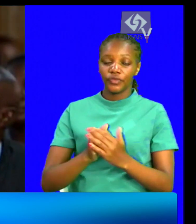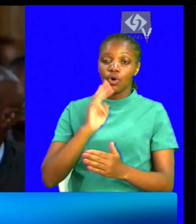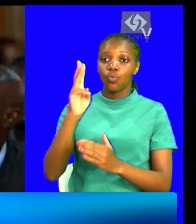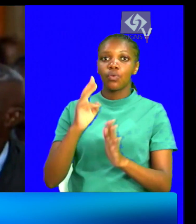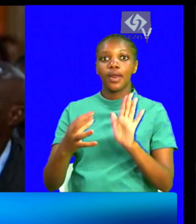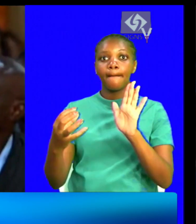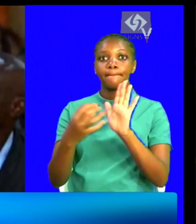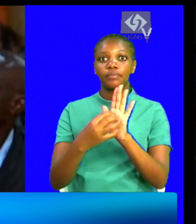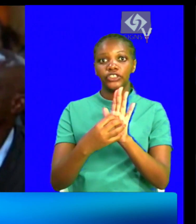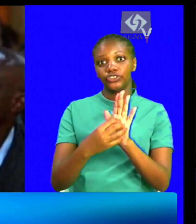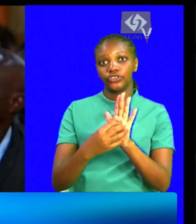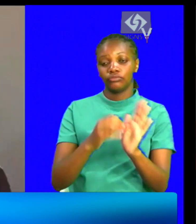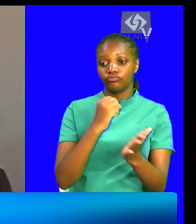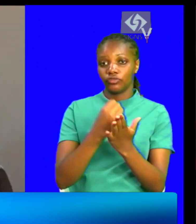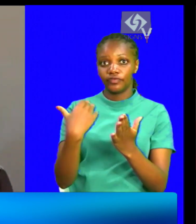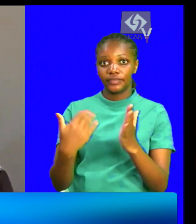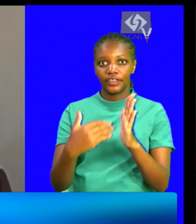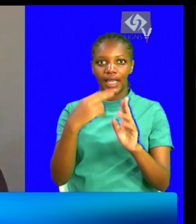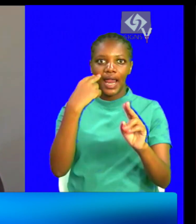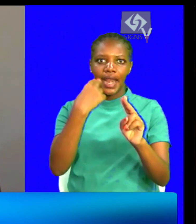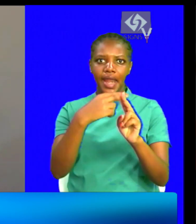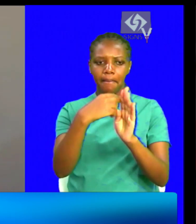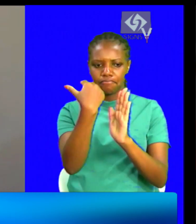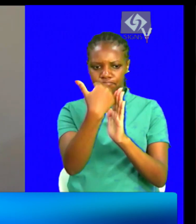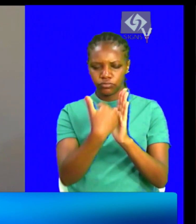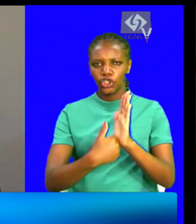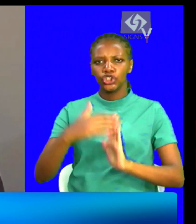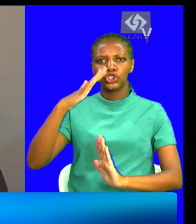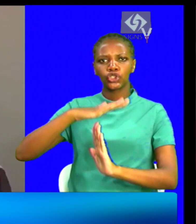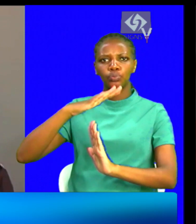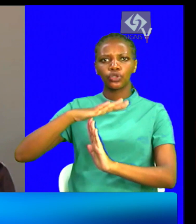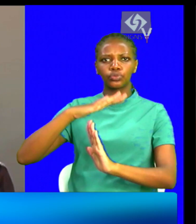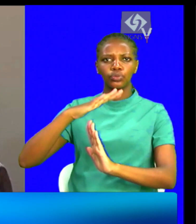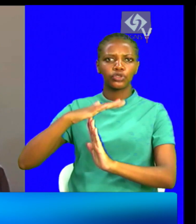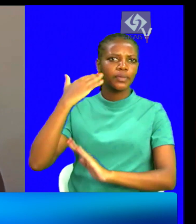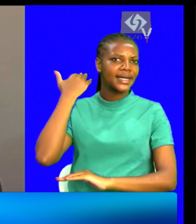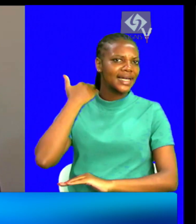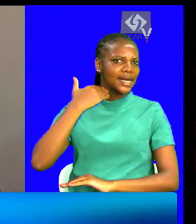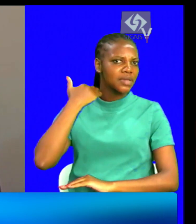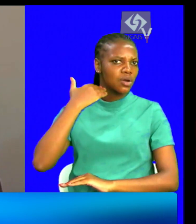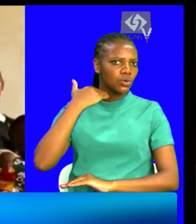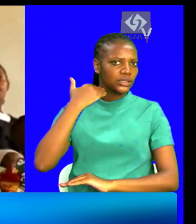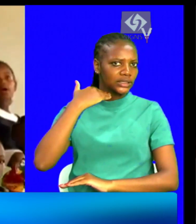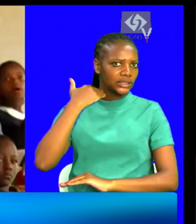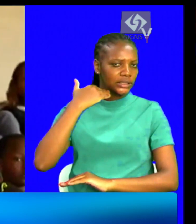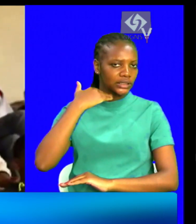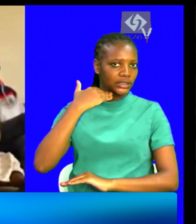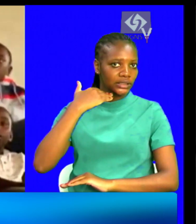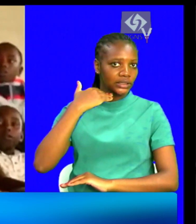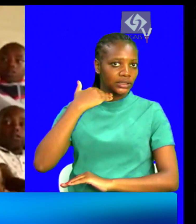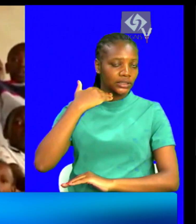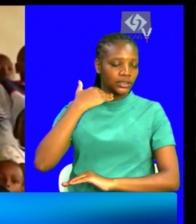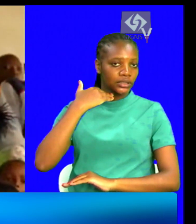Tutaweka katika gazeti orodha ya washukiwa wakuu wa ugaidi